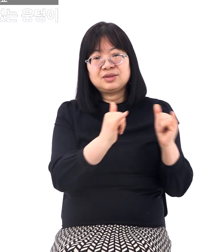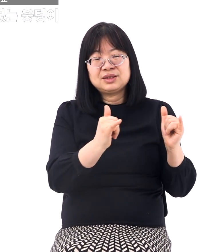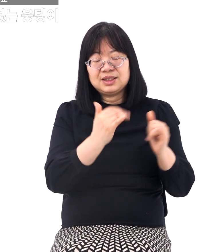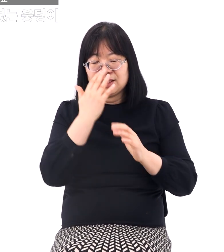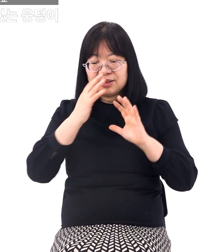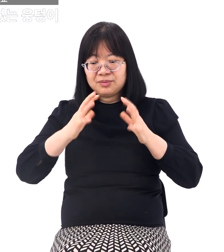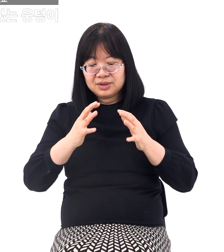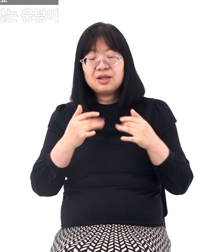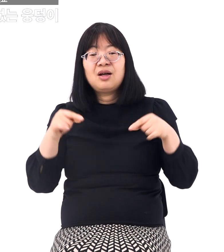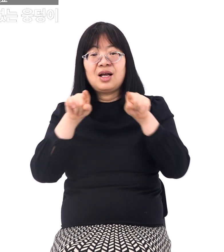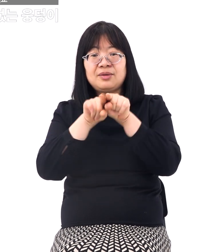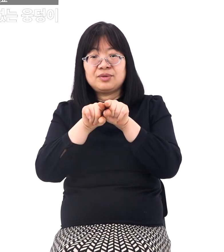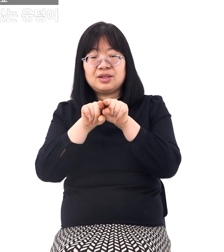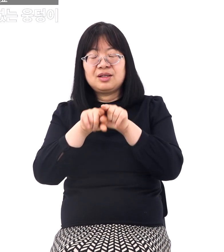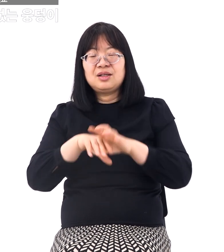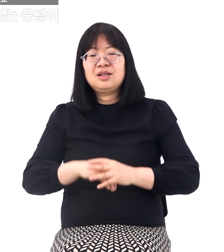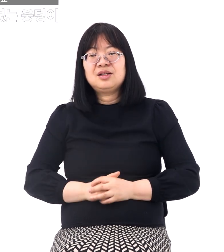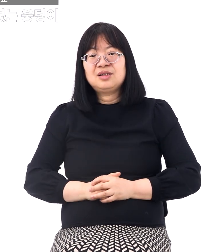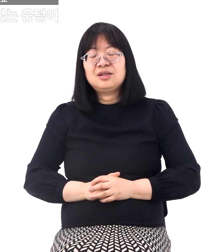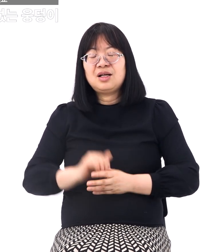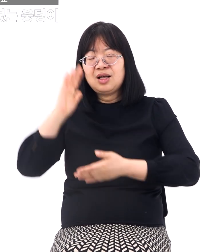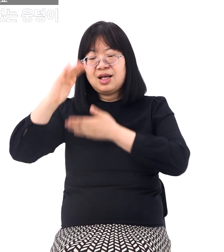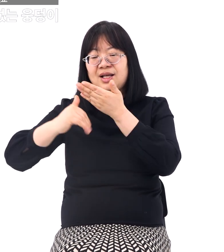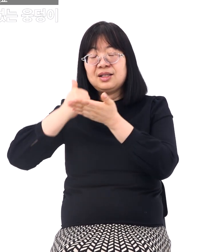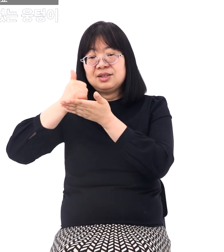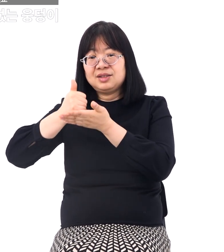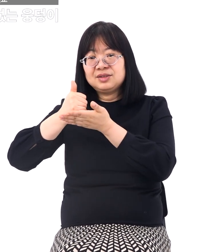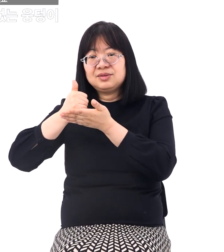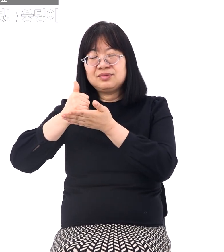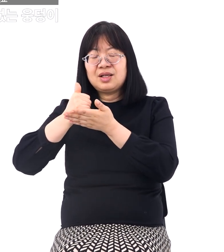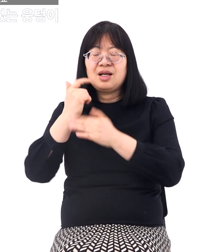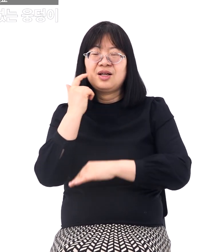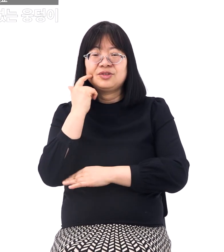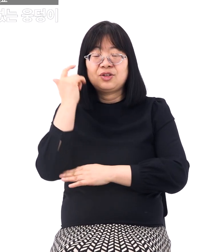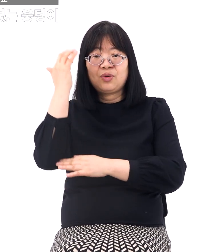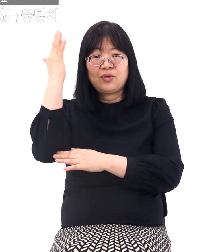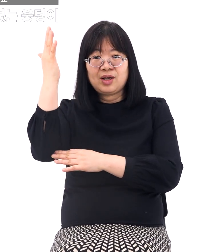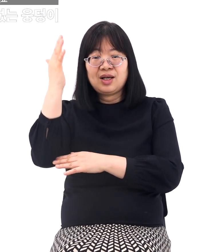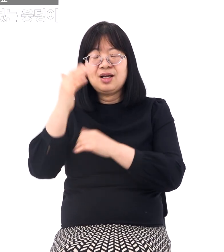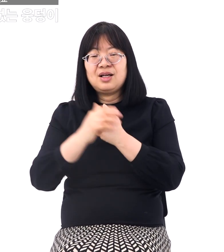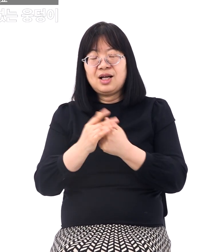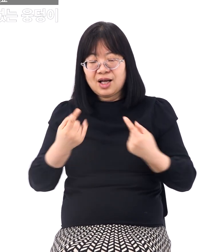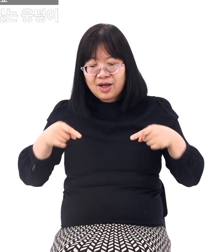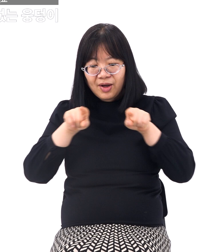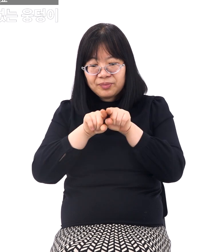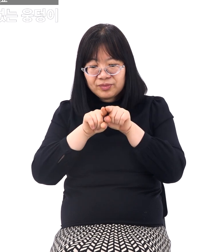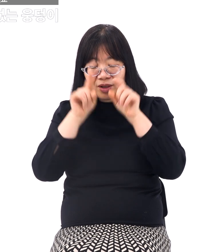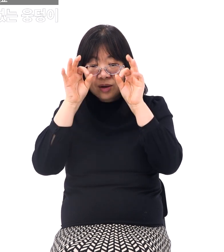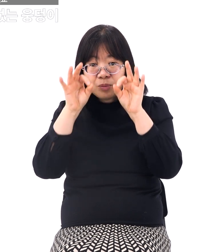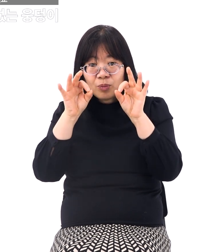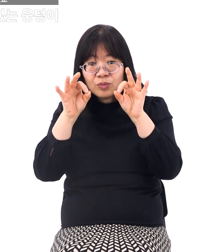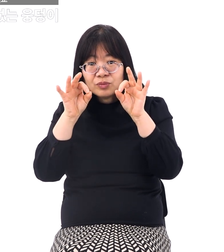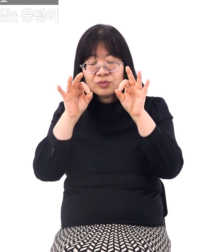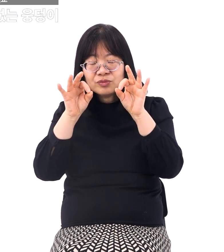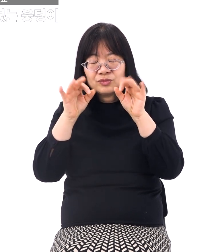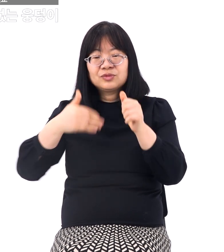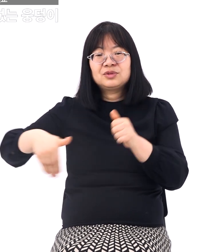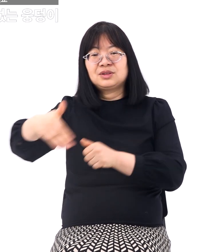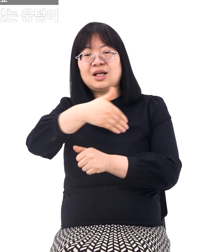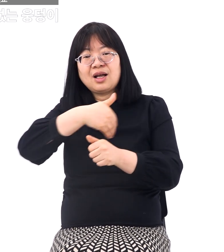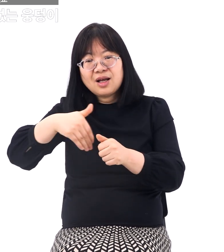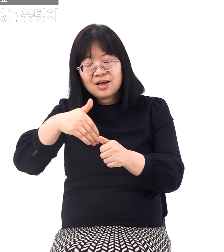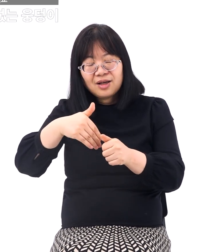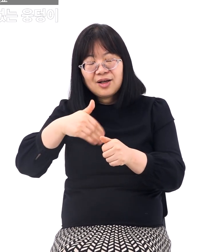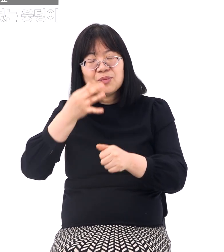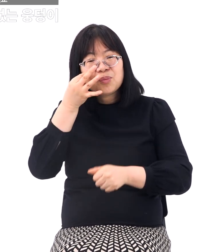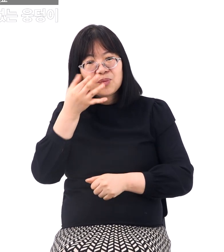이스라엘 백성들과 함께 그 하나님의 영광을 함께 목도하는 그런 광경이